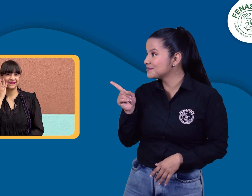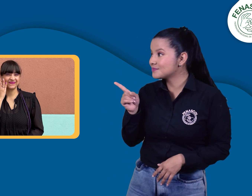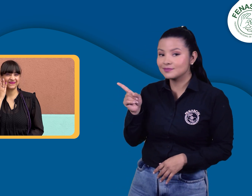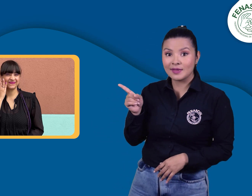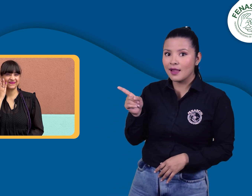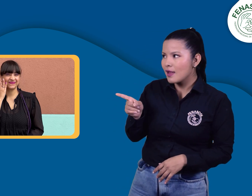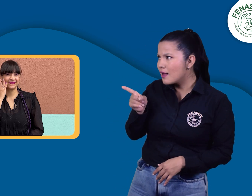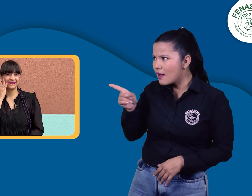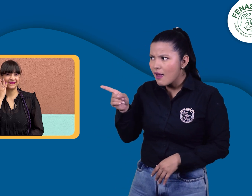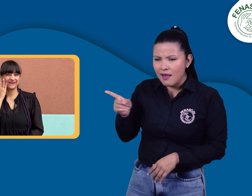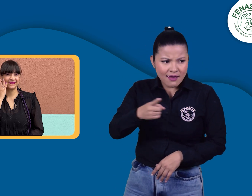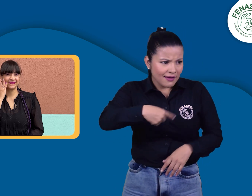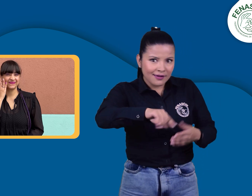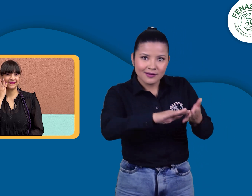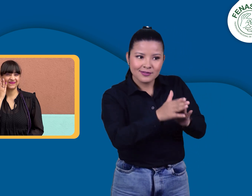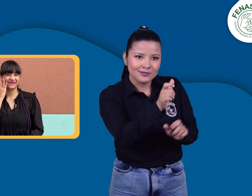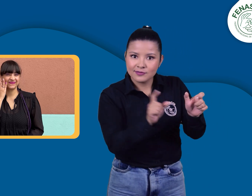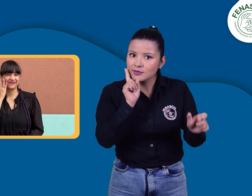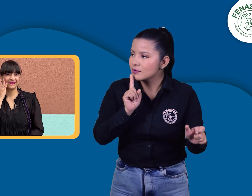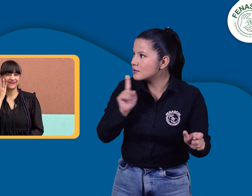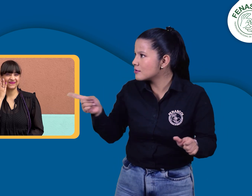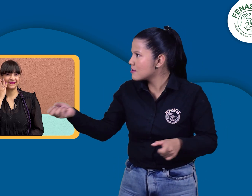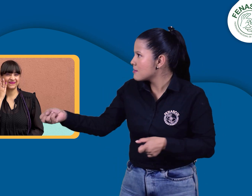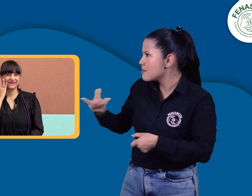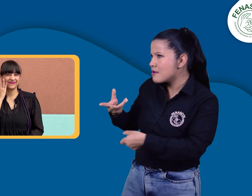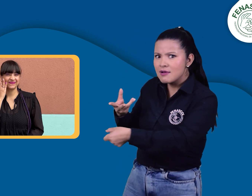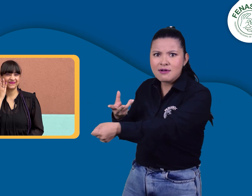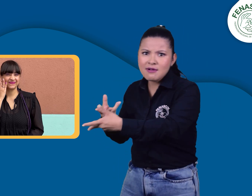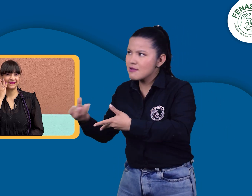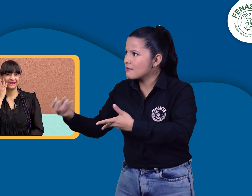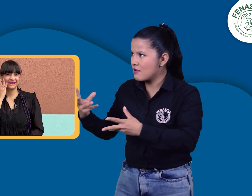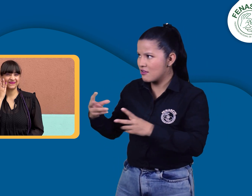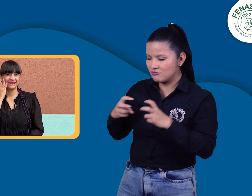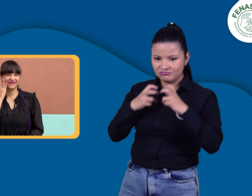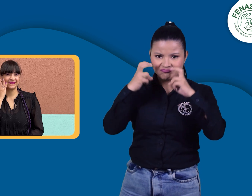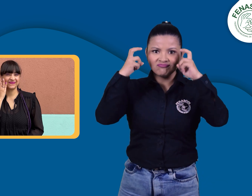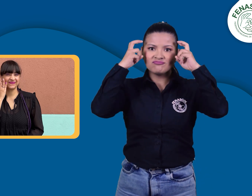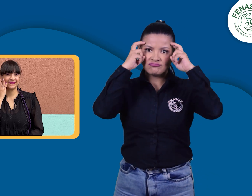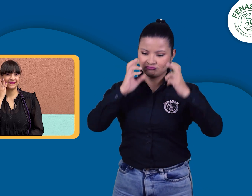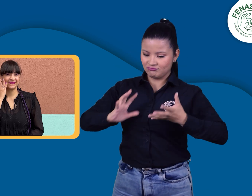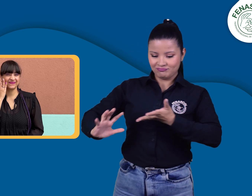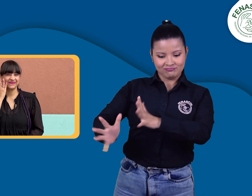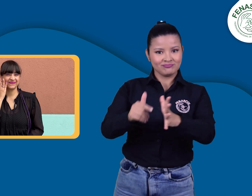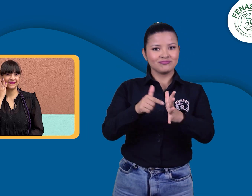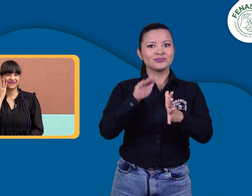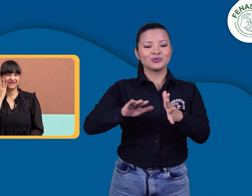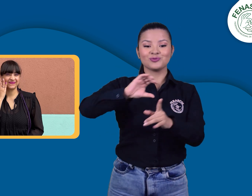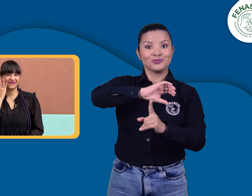Impresionante. Como vemos, para la comunidad sorda, esa transferencia de conocimientos sobre las expresiones artísticas